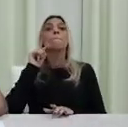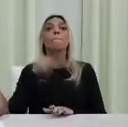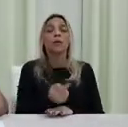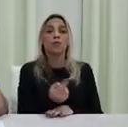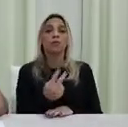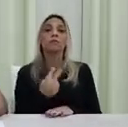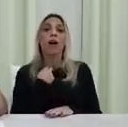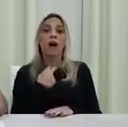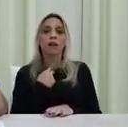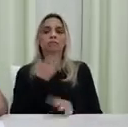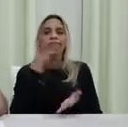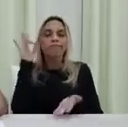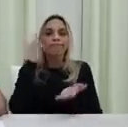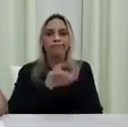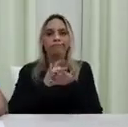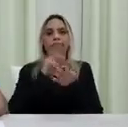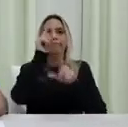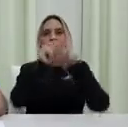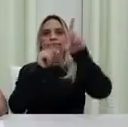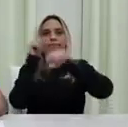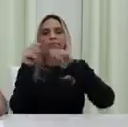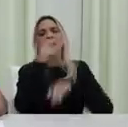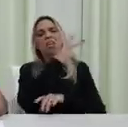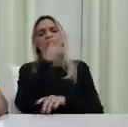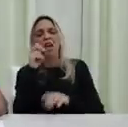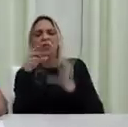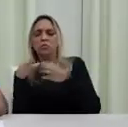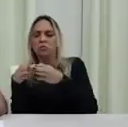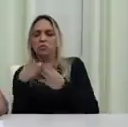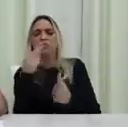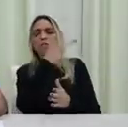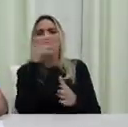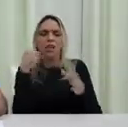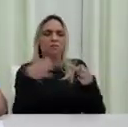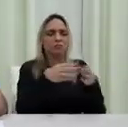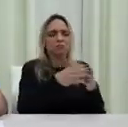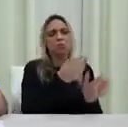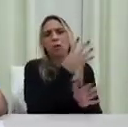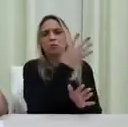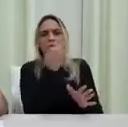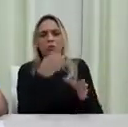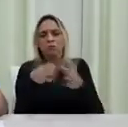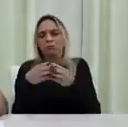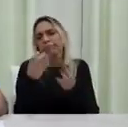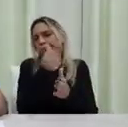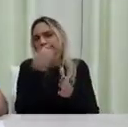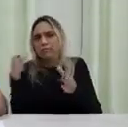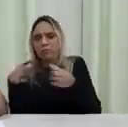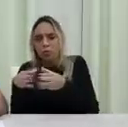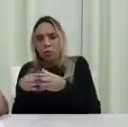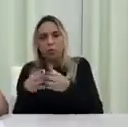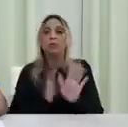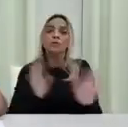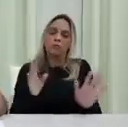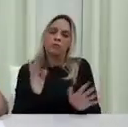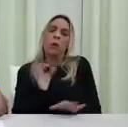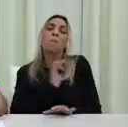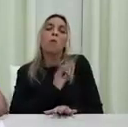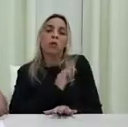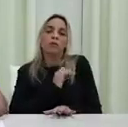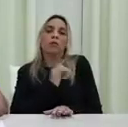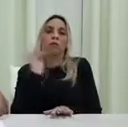fossem efetivadas em 2 grandes grupos, né? 500 e 500 ou 600 e 400, por aí, mas mais ou menos aí. Então, a nossa